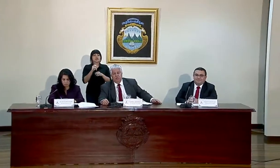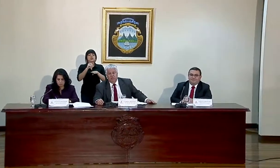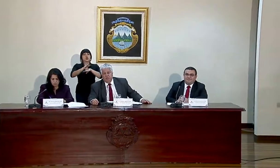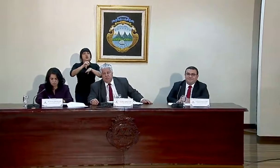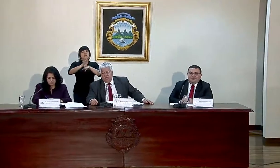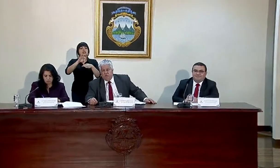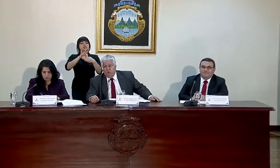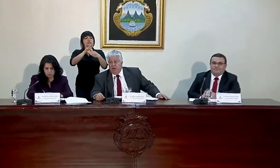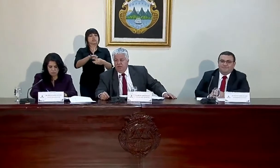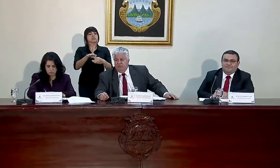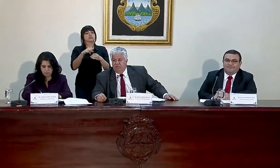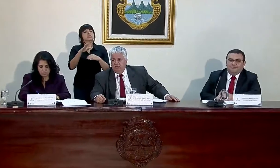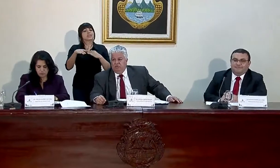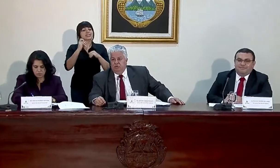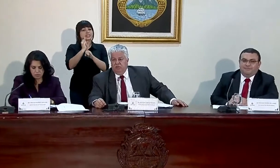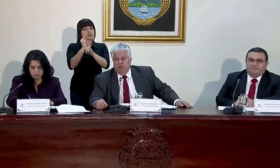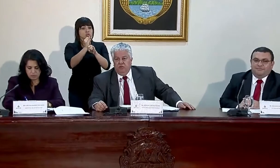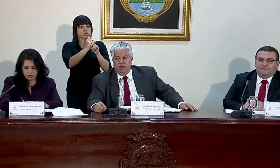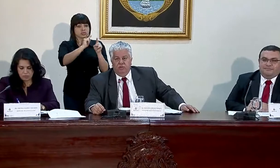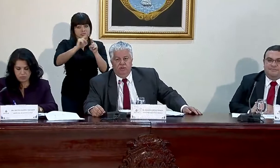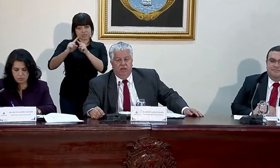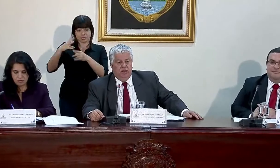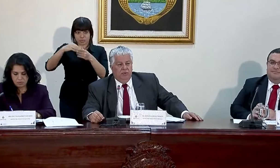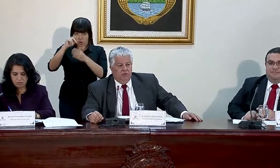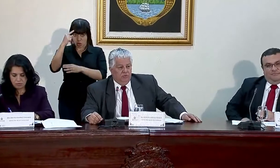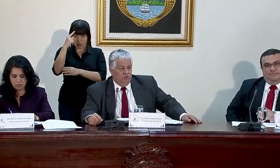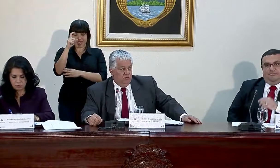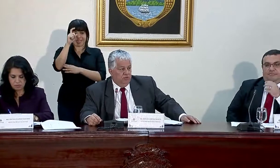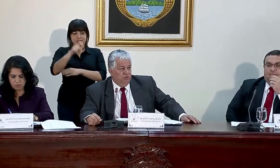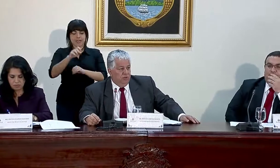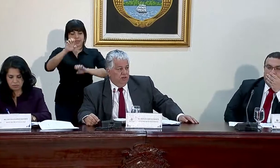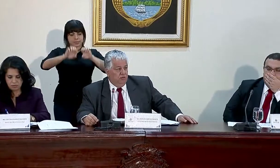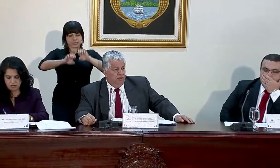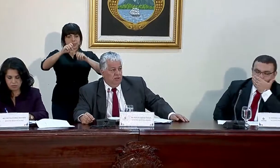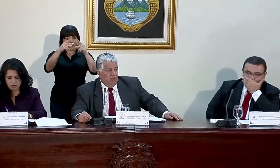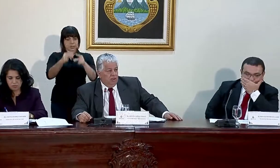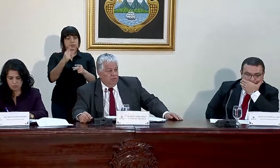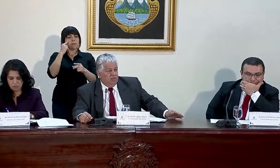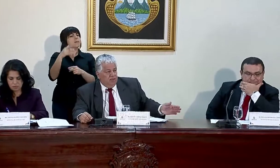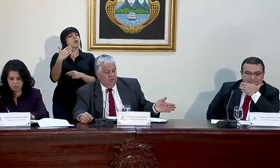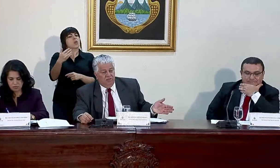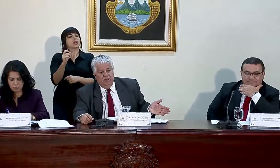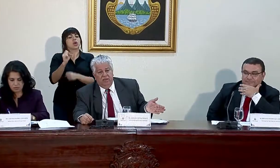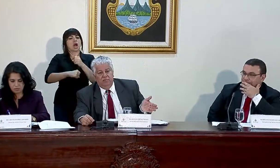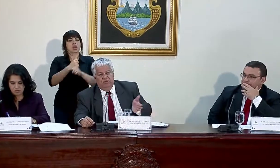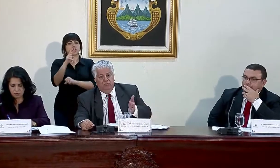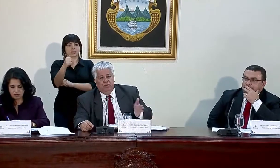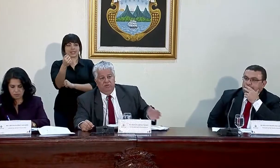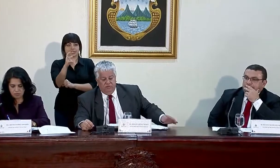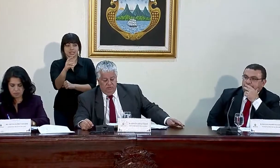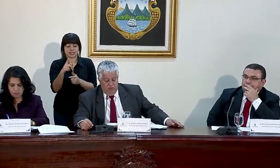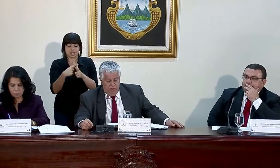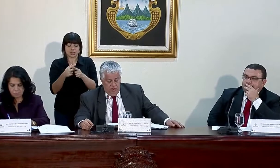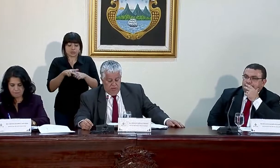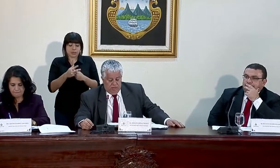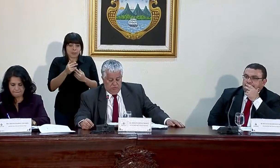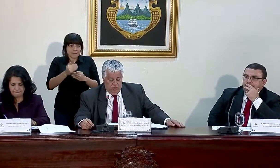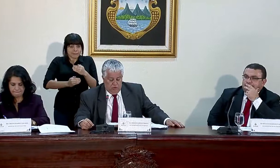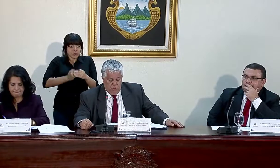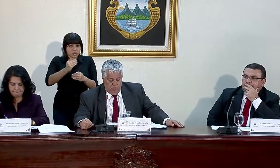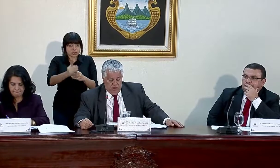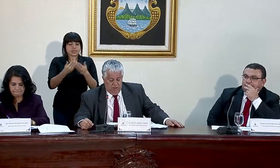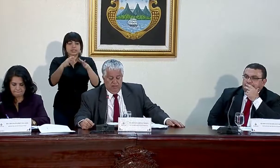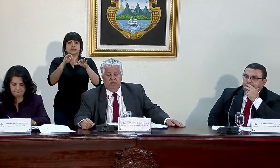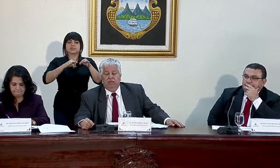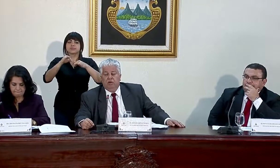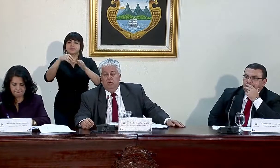orientaciones sobre las cuales las instituciones de gobierno deberán elaborar los presupuestos para el 2016. O sea, empieza un proceso, se